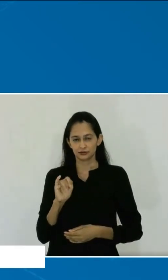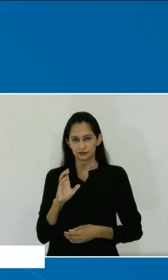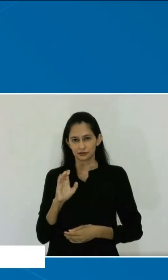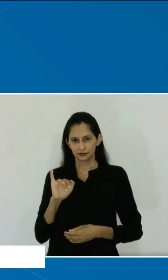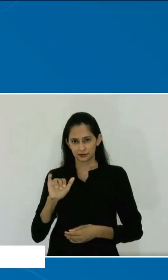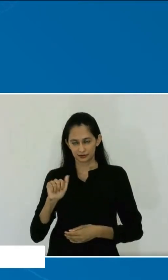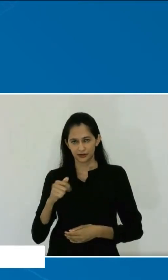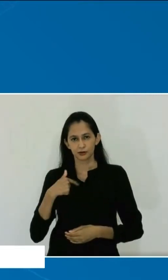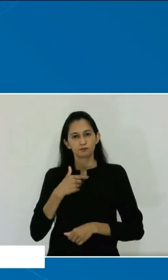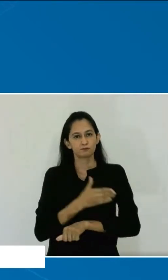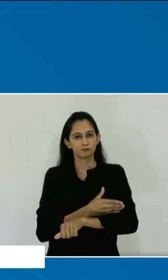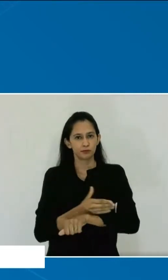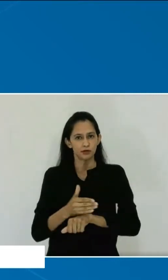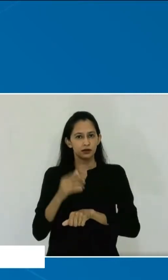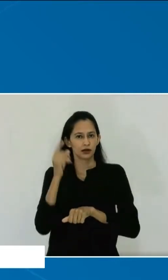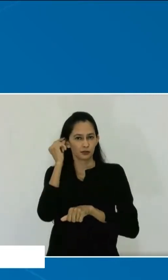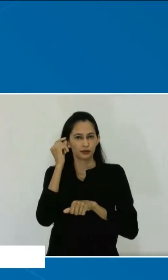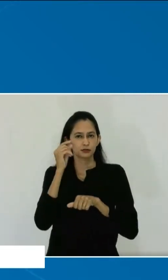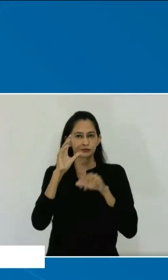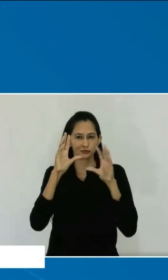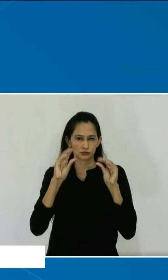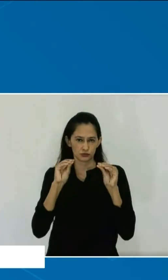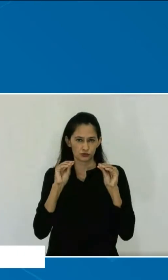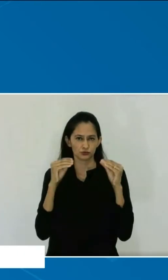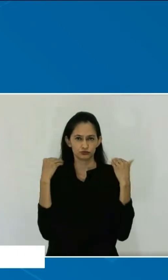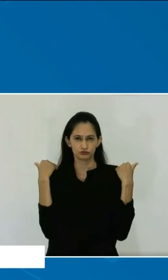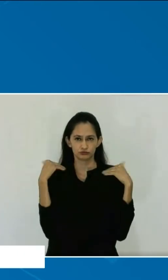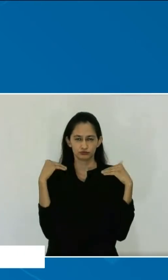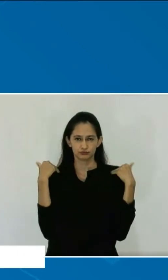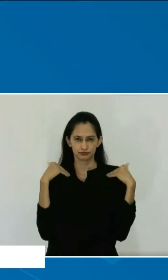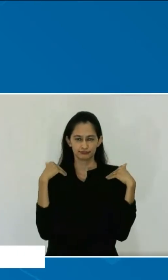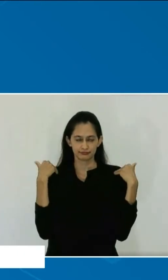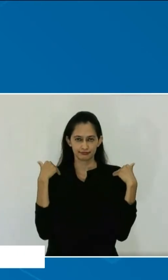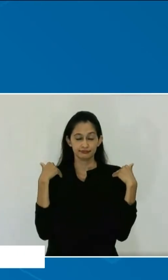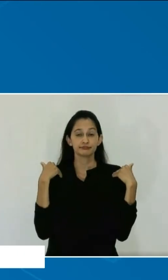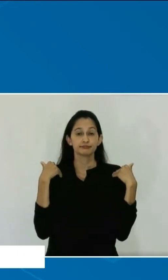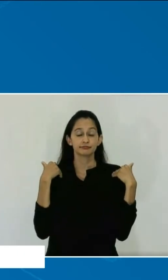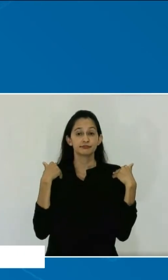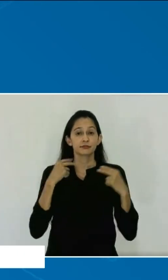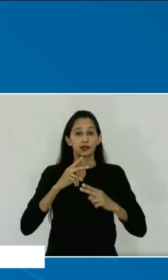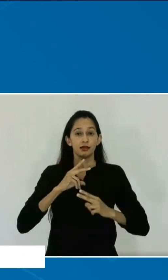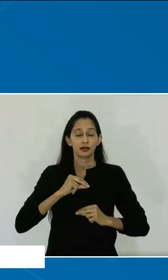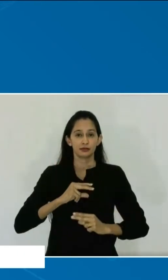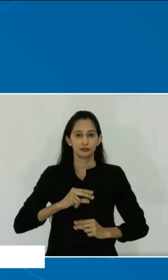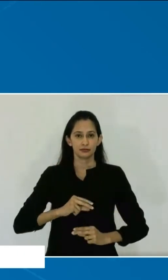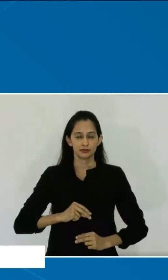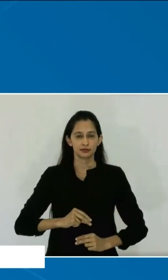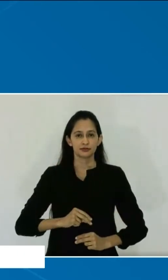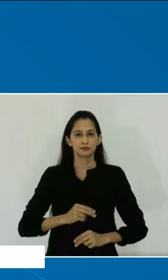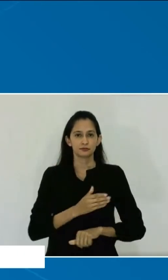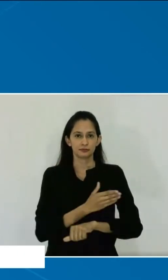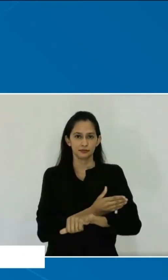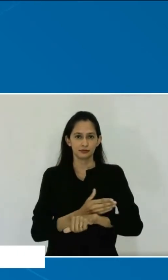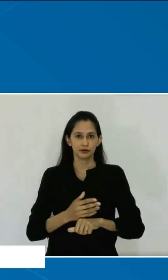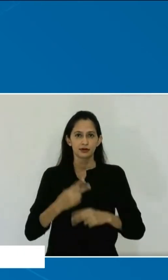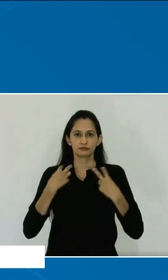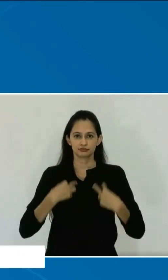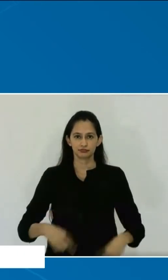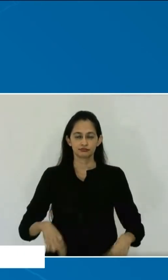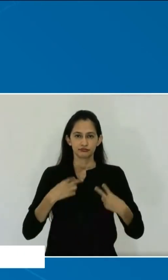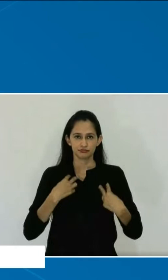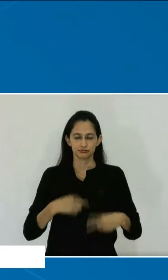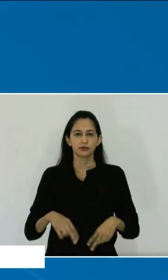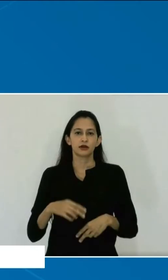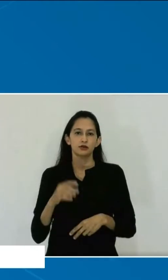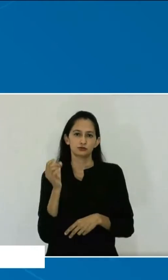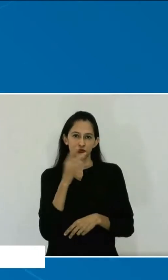tenho cabelos castanhos escuros, mais ou menos na altura dos ombros. Estou usando uma camisa branca com listras azuis. Atrás de